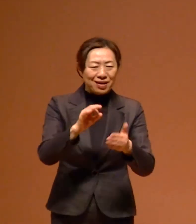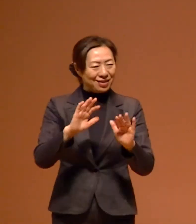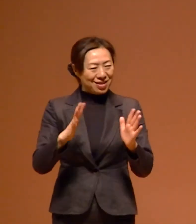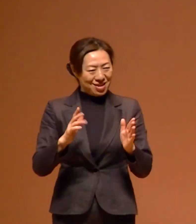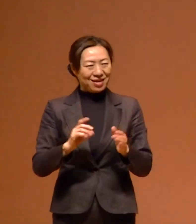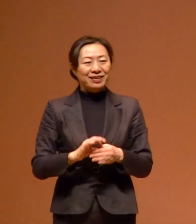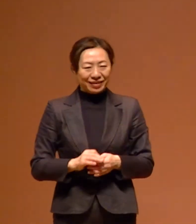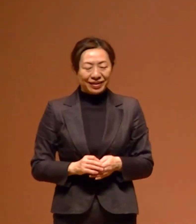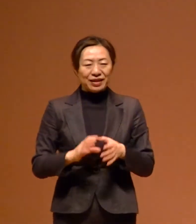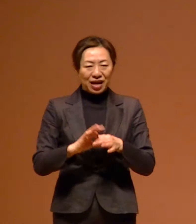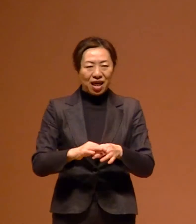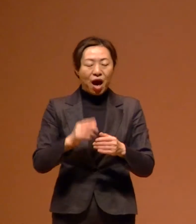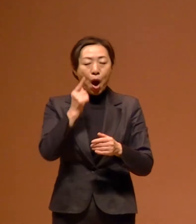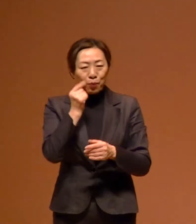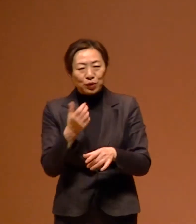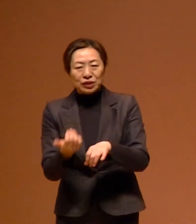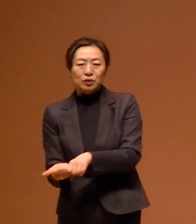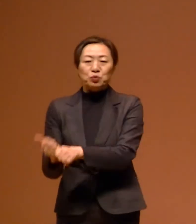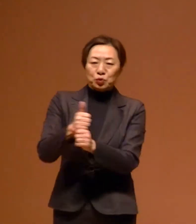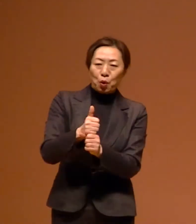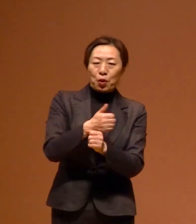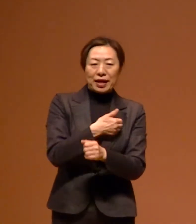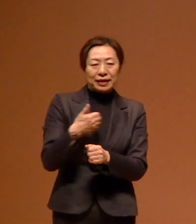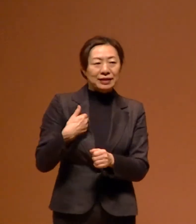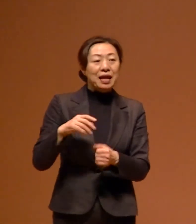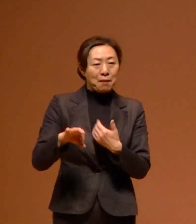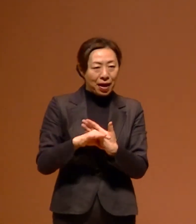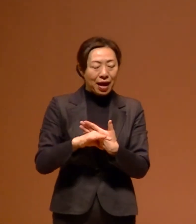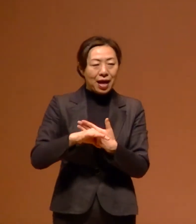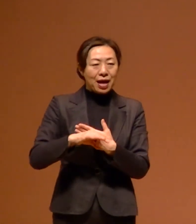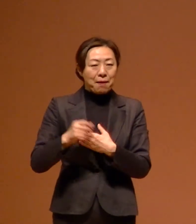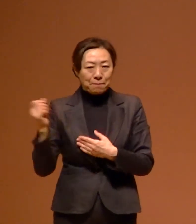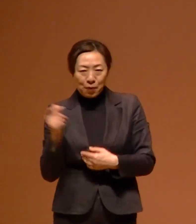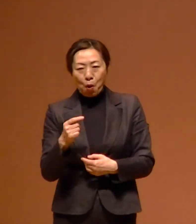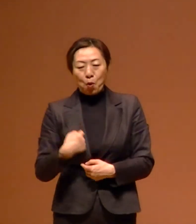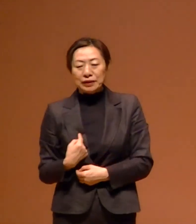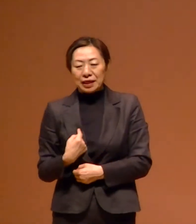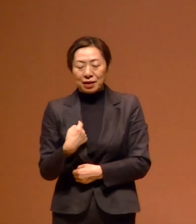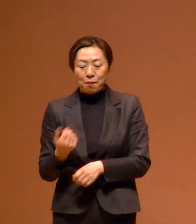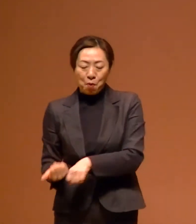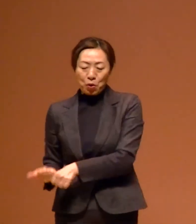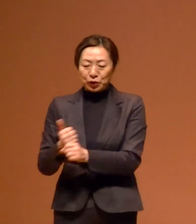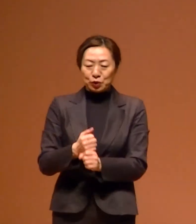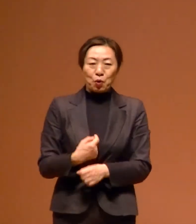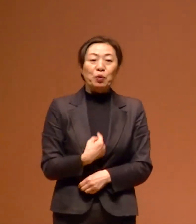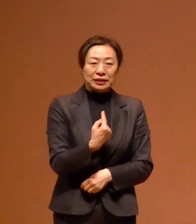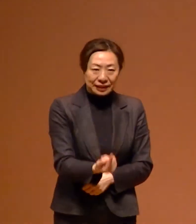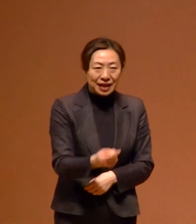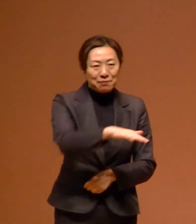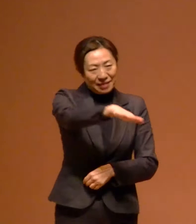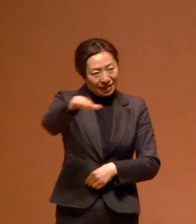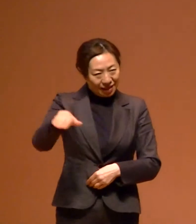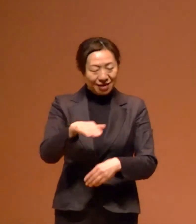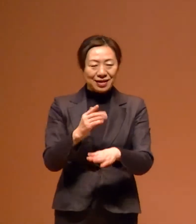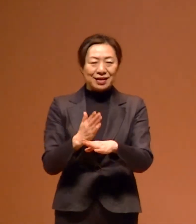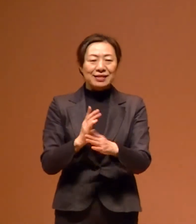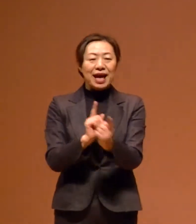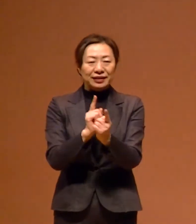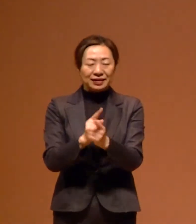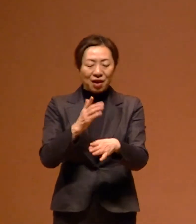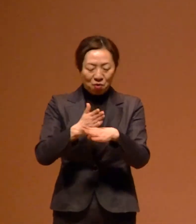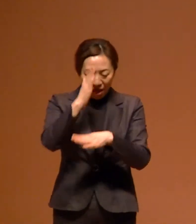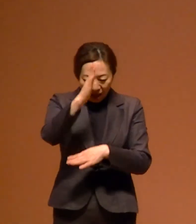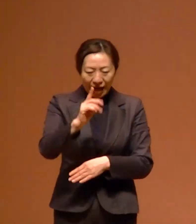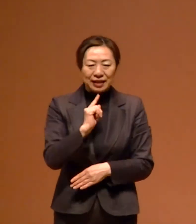もし、復興できましたら、この一番にこっちに来て、また皆さんとお会いしてお礼したいと思います。